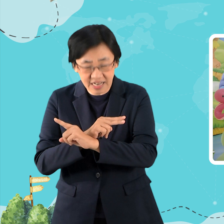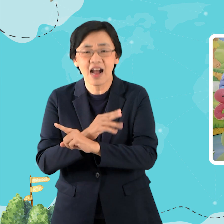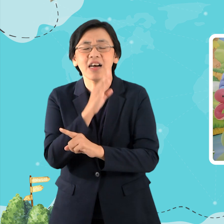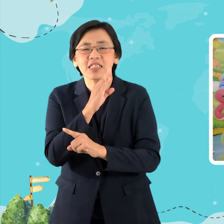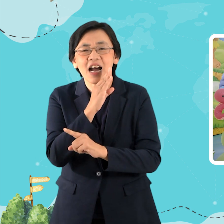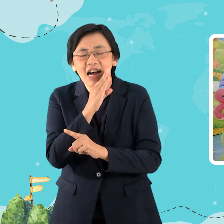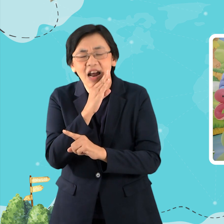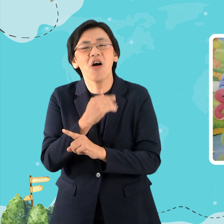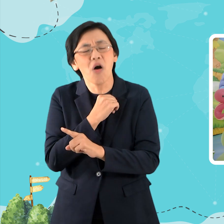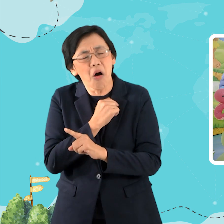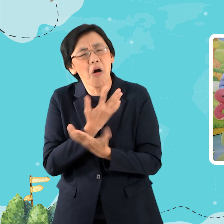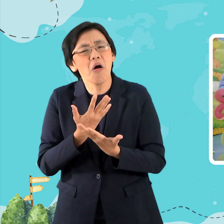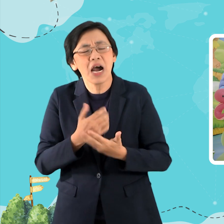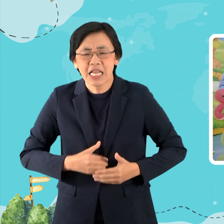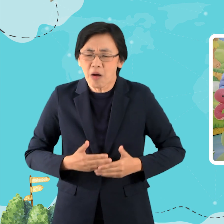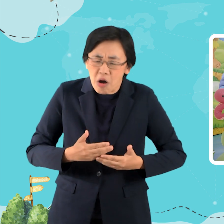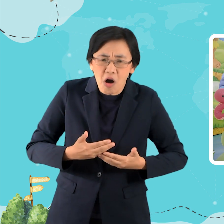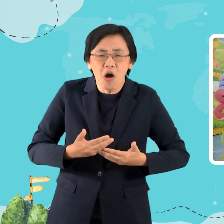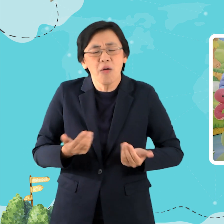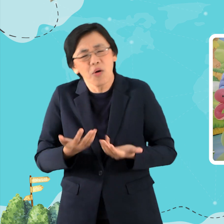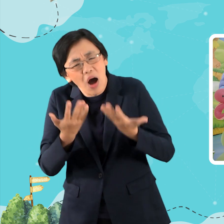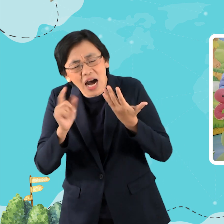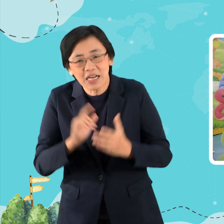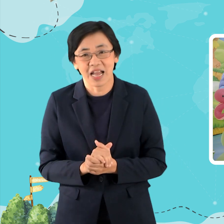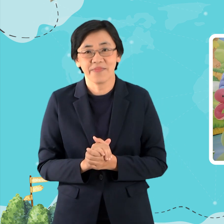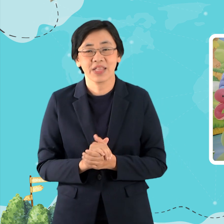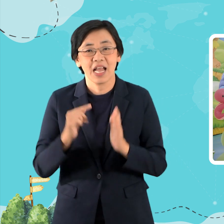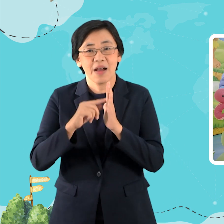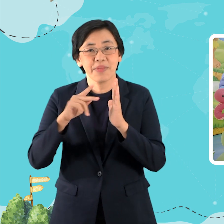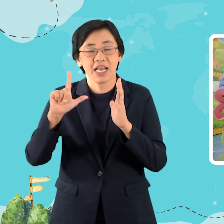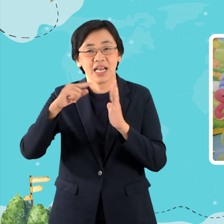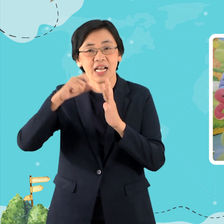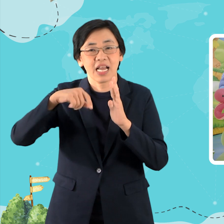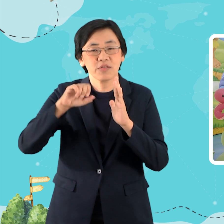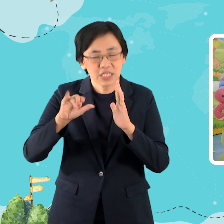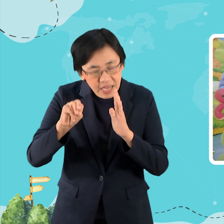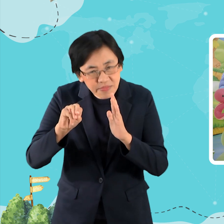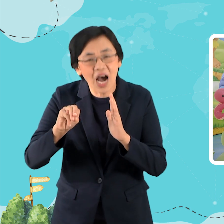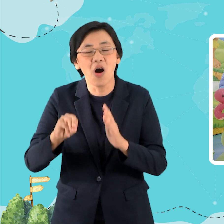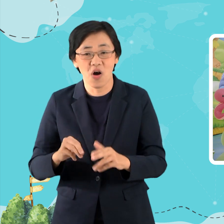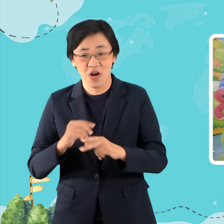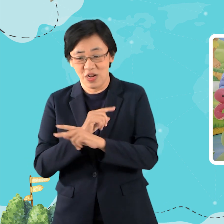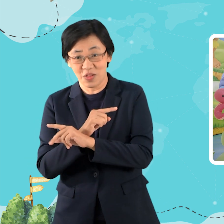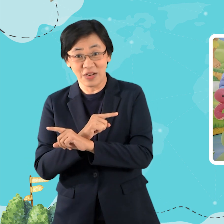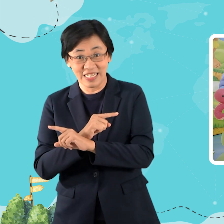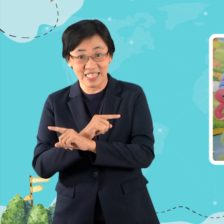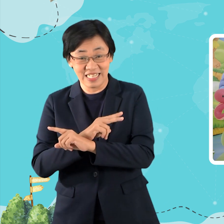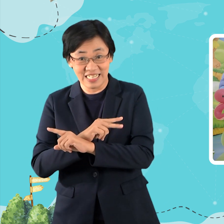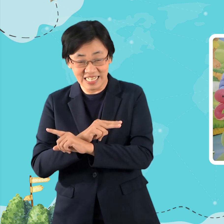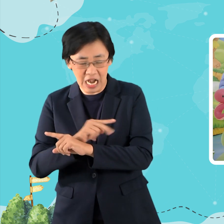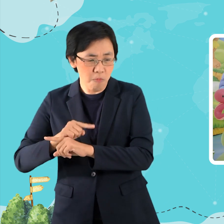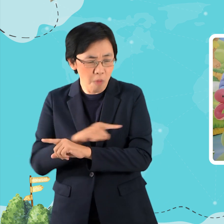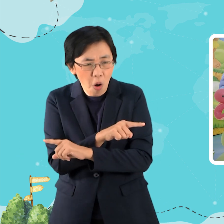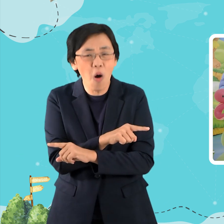สืบพันธุ์มันจะยิงสอนรักที่เกิดจากแคลเซียมเคลือบด้วยฮอร์โมนสืบพันธุ์ไปที่ทากตัวเมียครับ